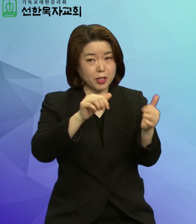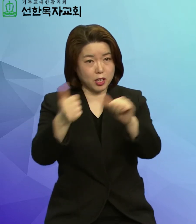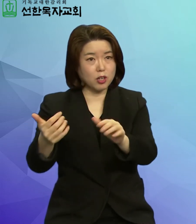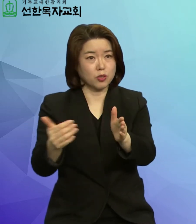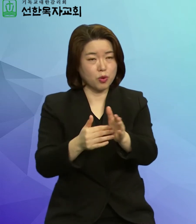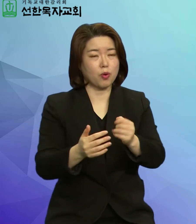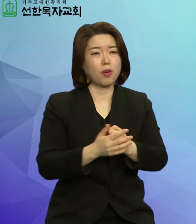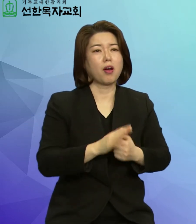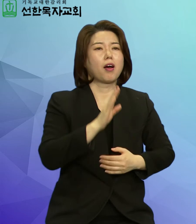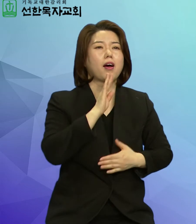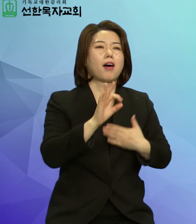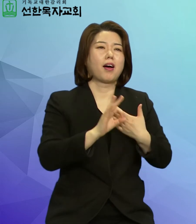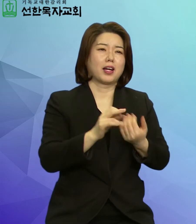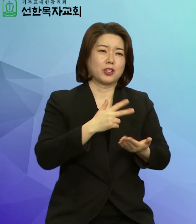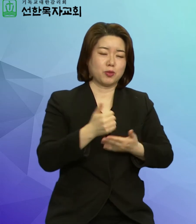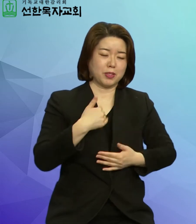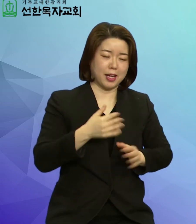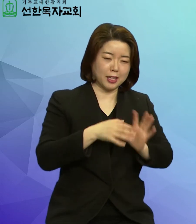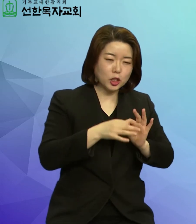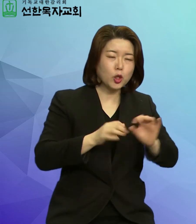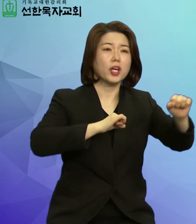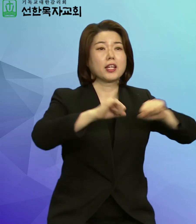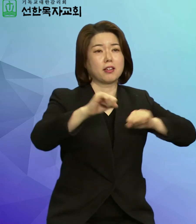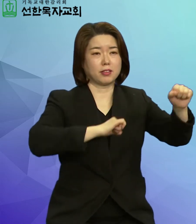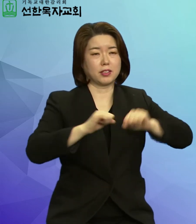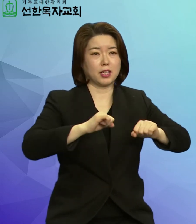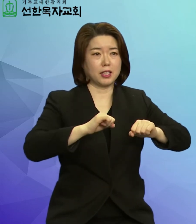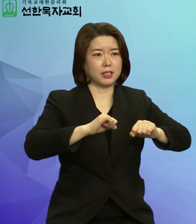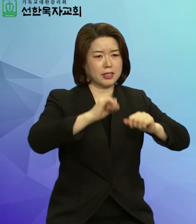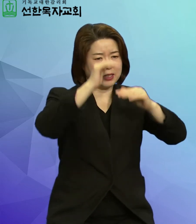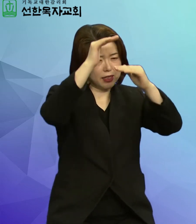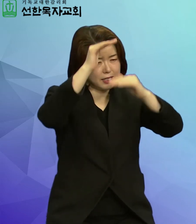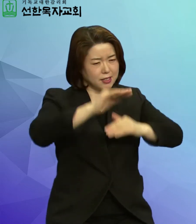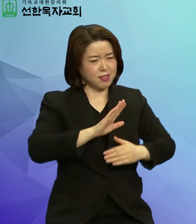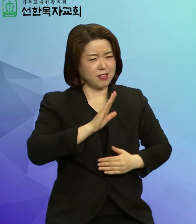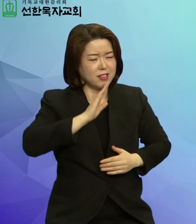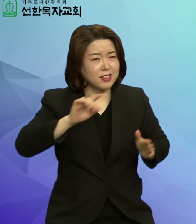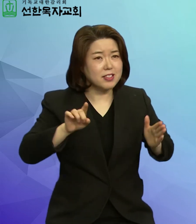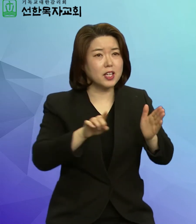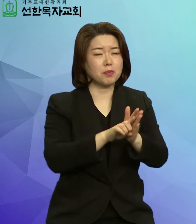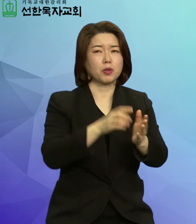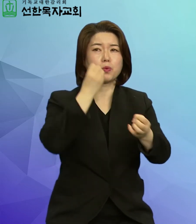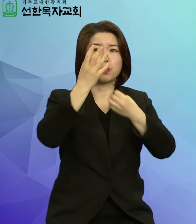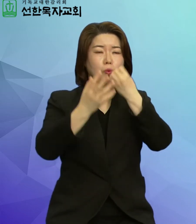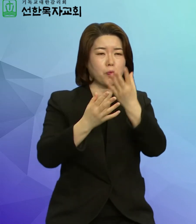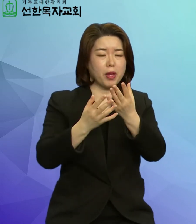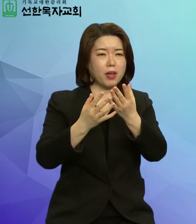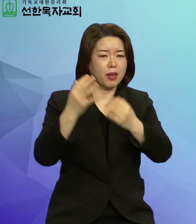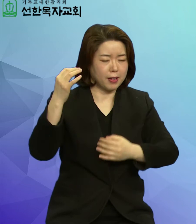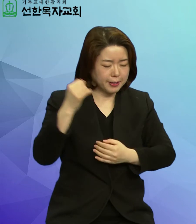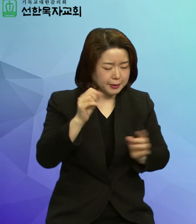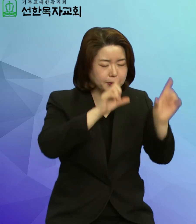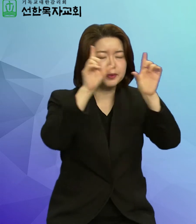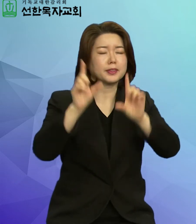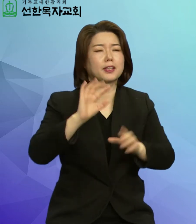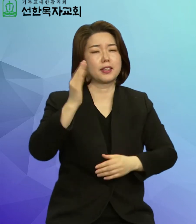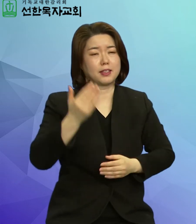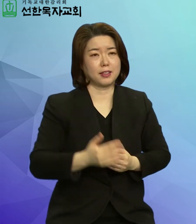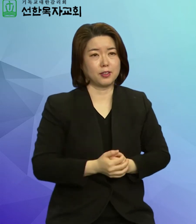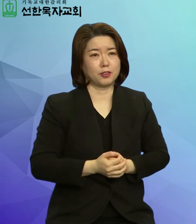죽었고 그러면 주님은 나를 통해 역사하신다는 이 사실을 진짜 믿고 고백하며 사는